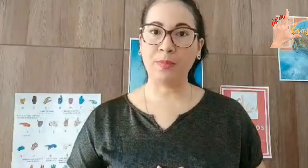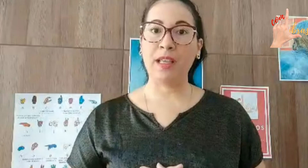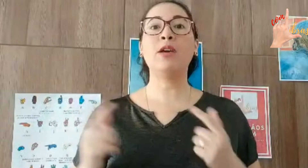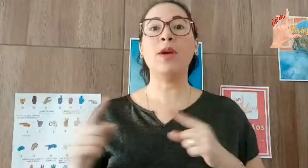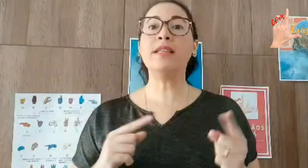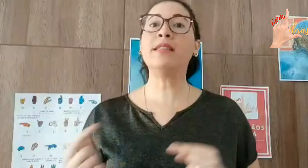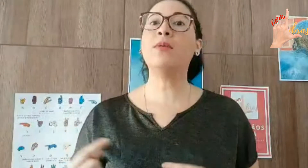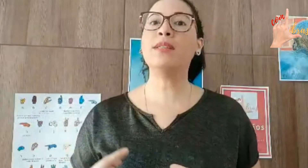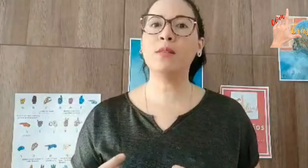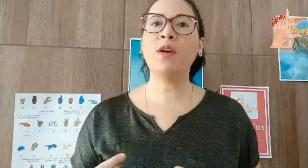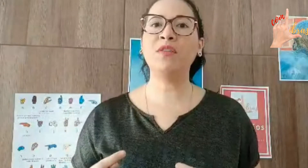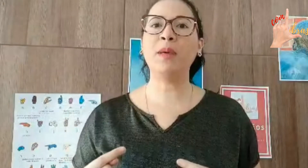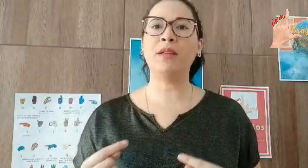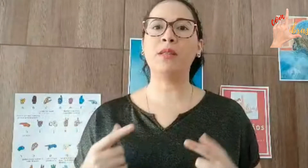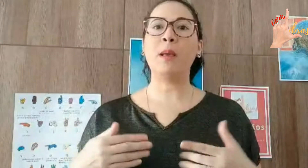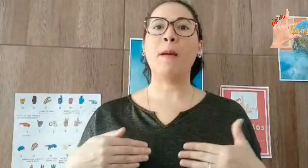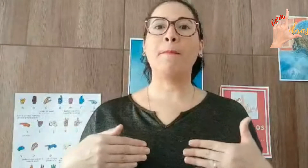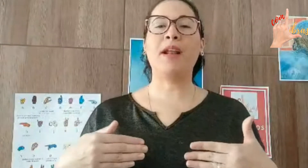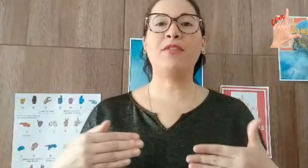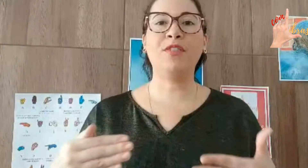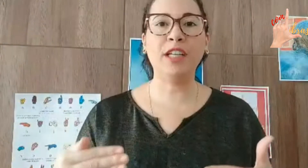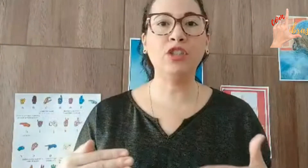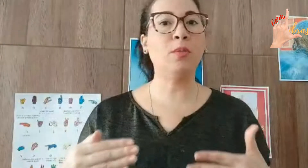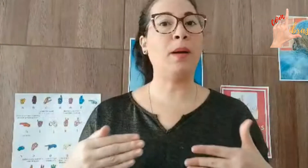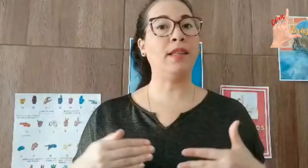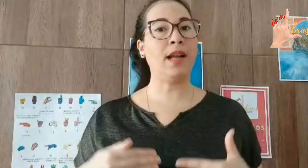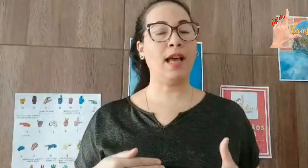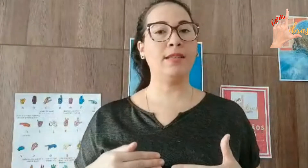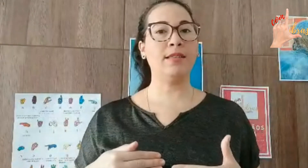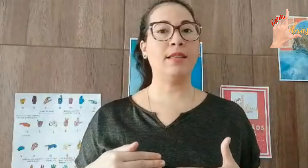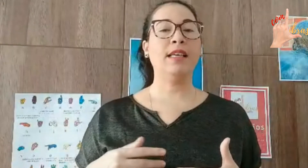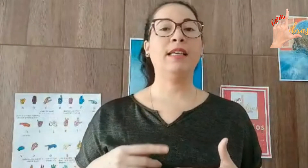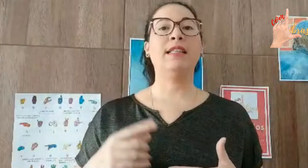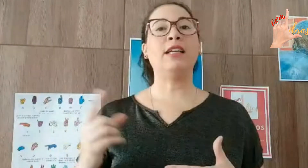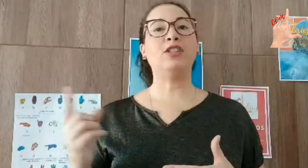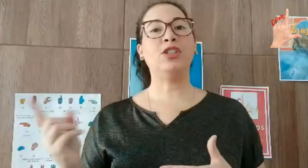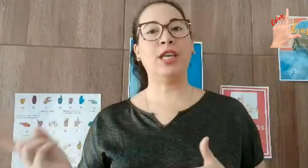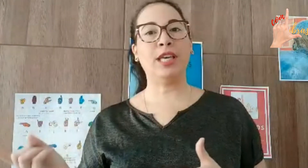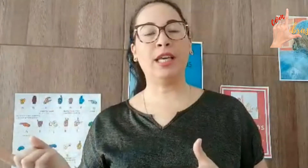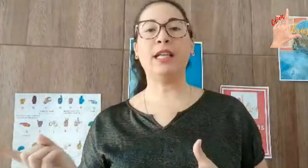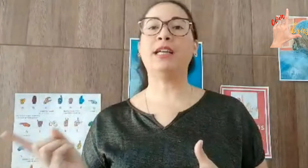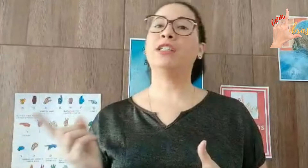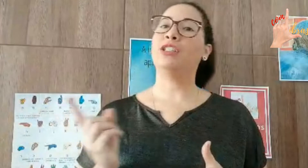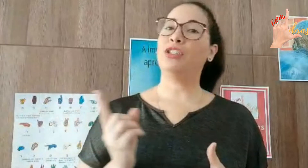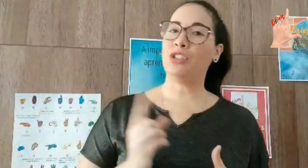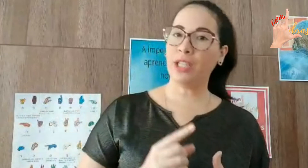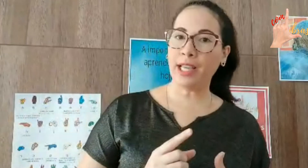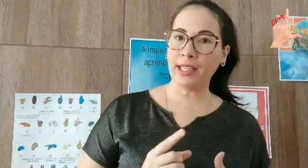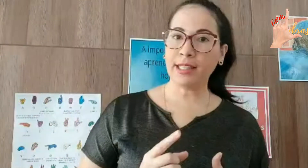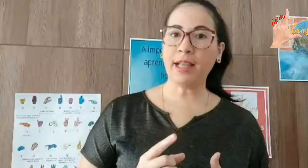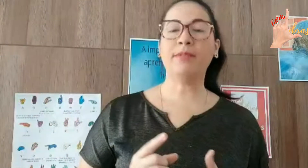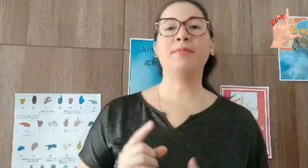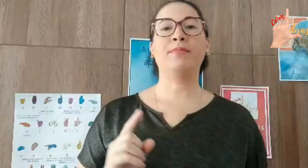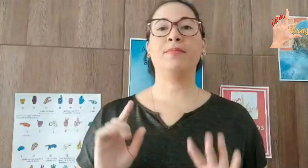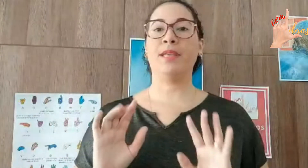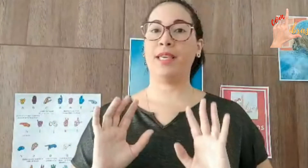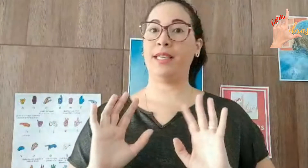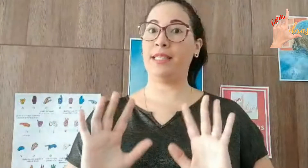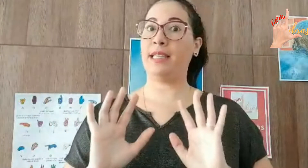E quais são esses movimentos? Para frente e para trás, da esquerda, direita,